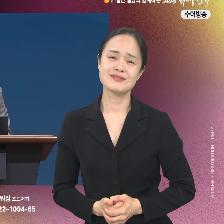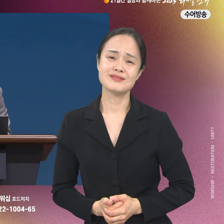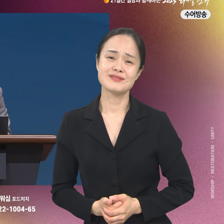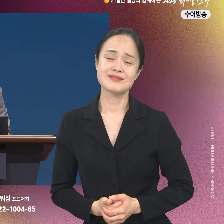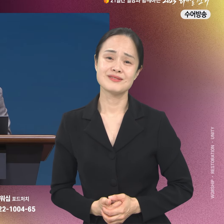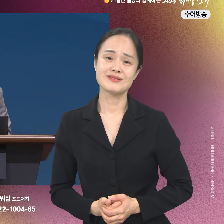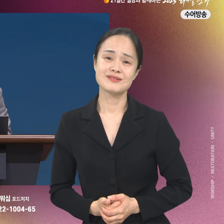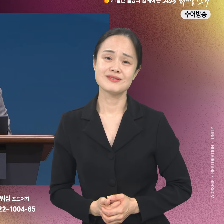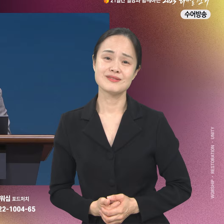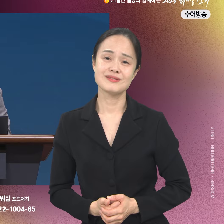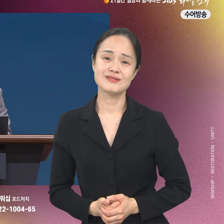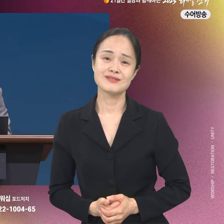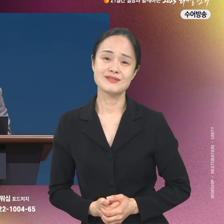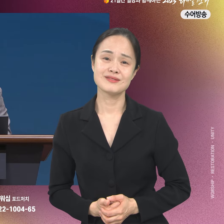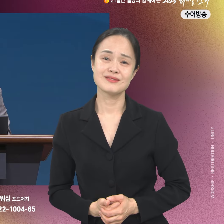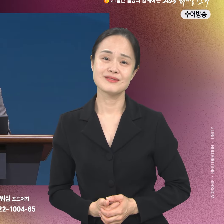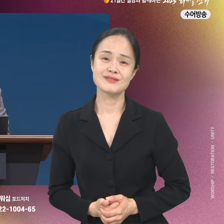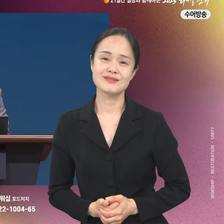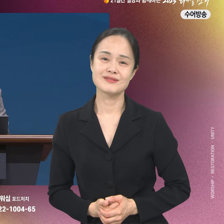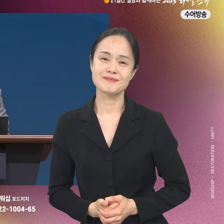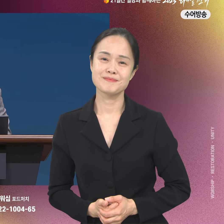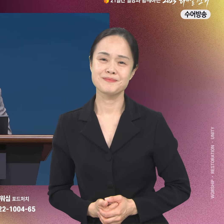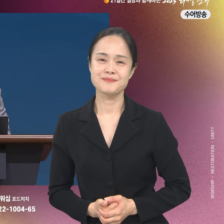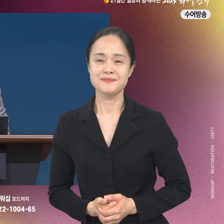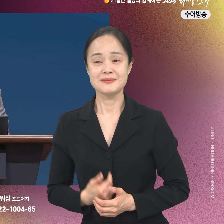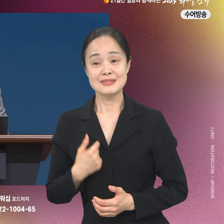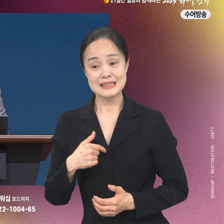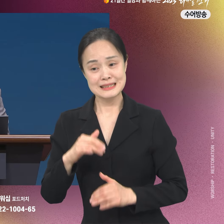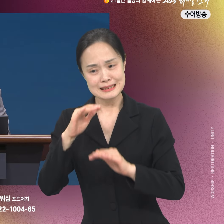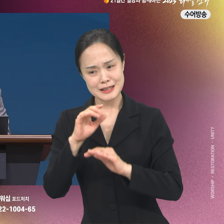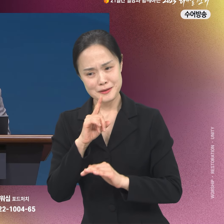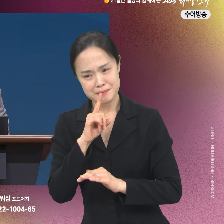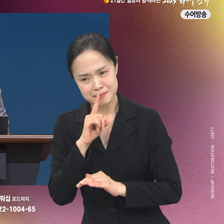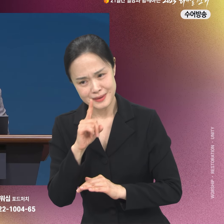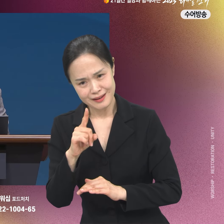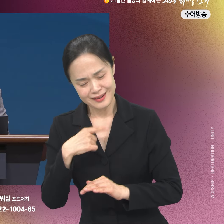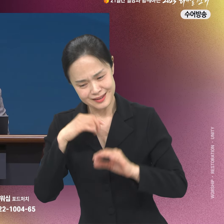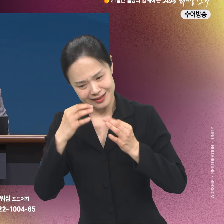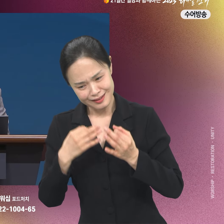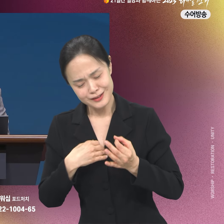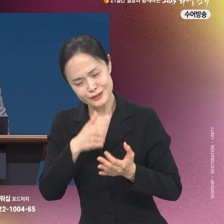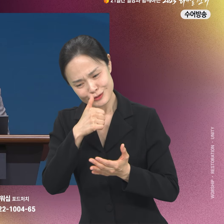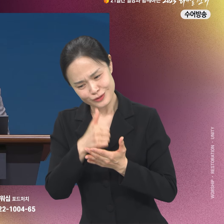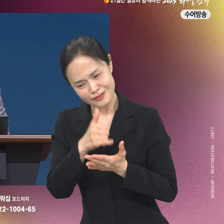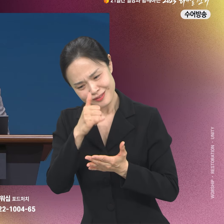제가 주제 넘은 말씀일 것 같아서 조심스럽다는 말씀을 드렸는데,